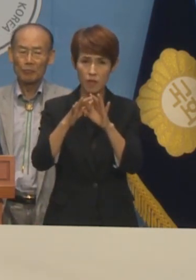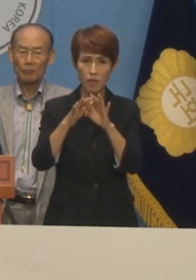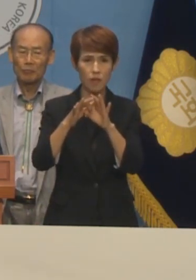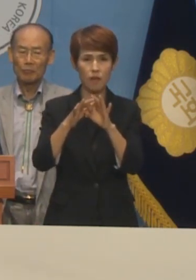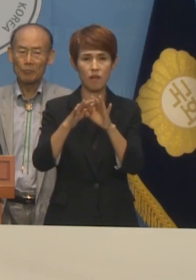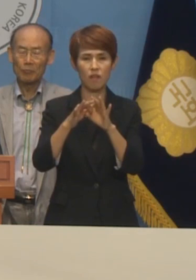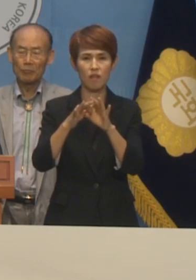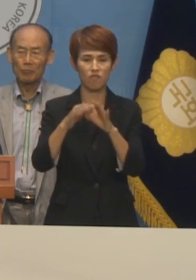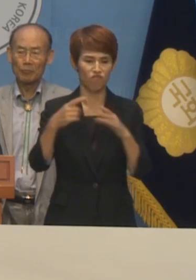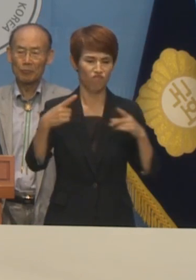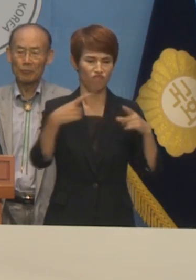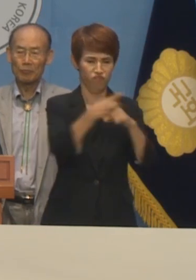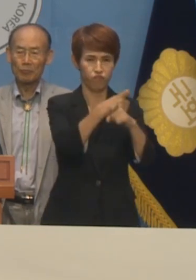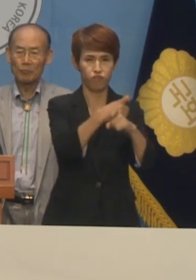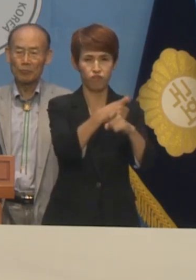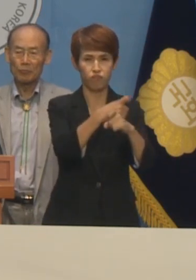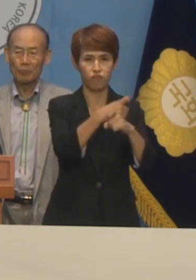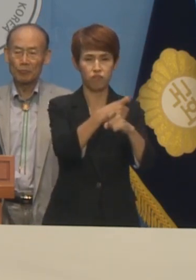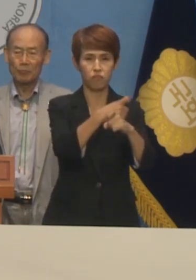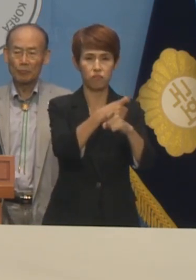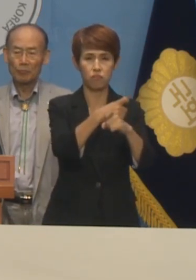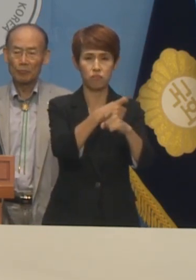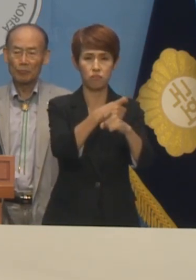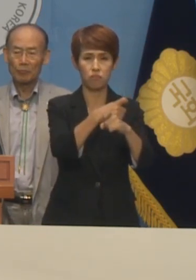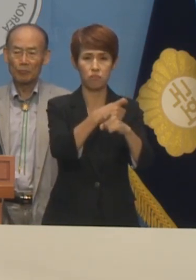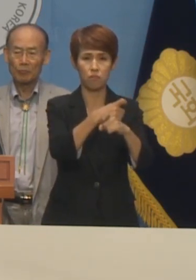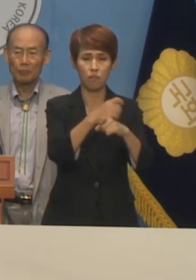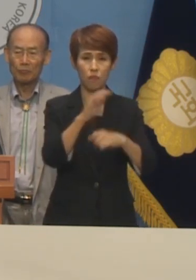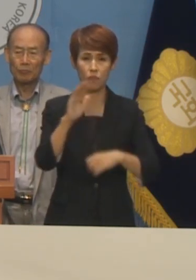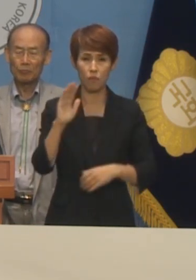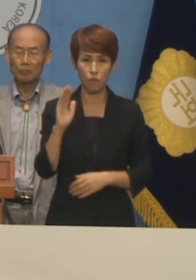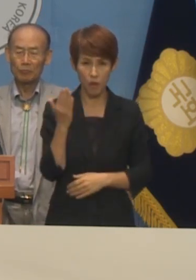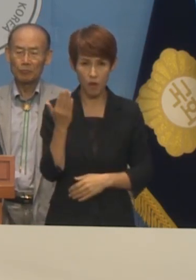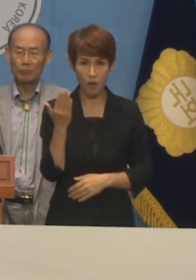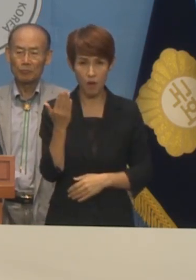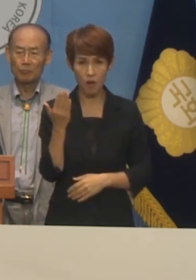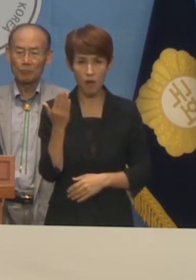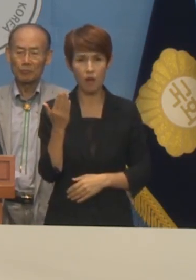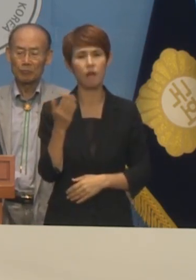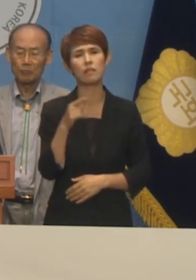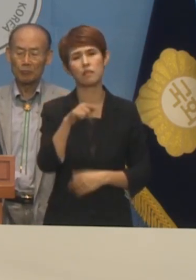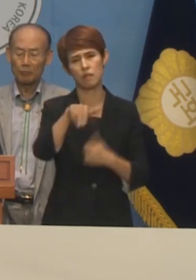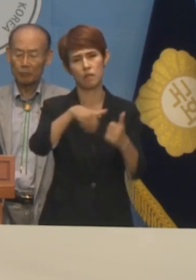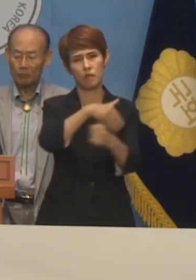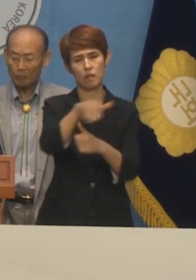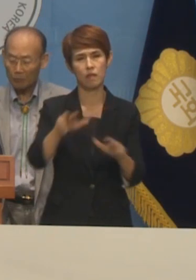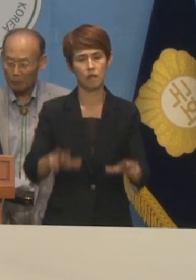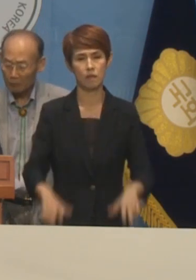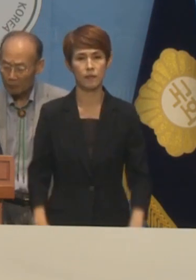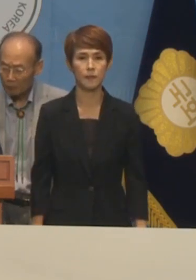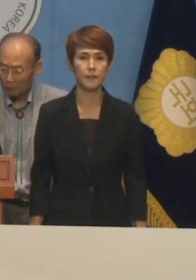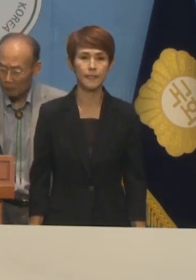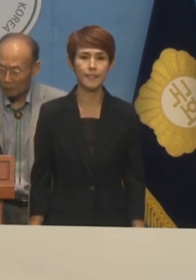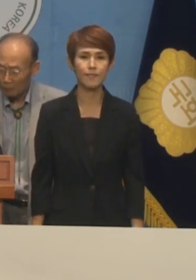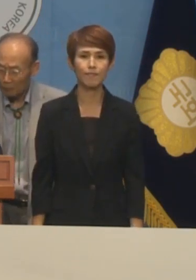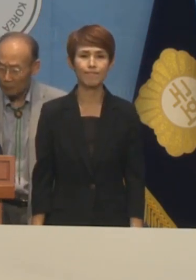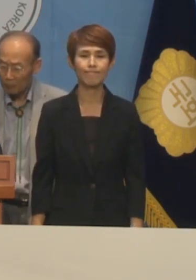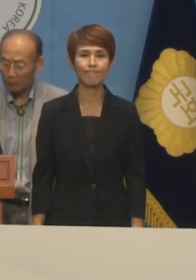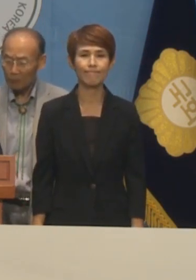파탄이나 적대적 두 국가 관계로 전환한 것으로 이해해야 한다.